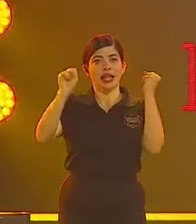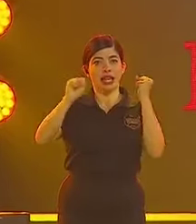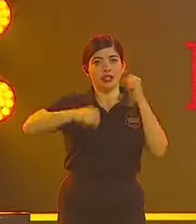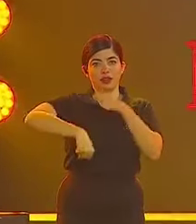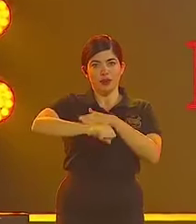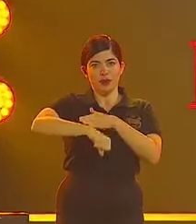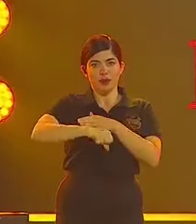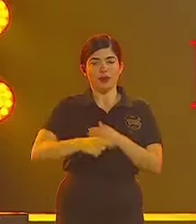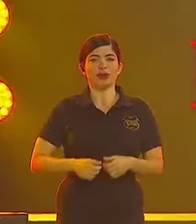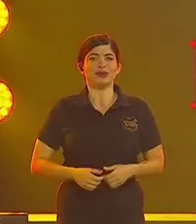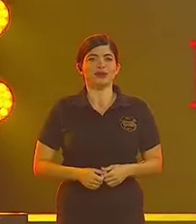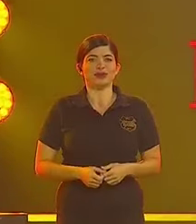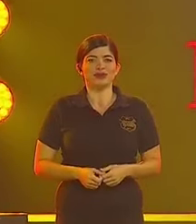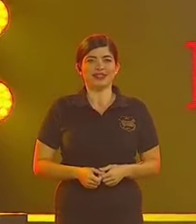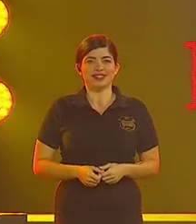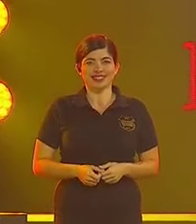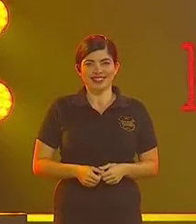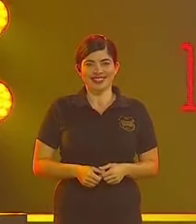Fútbol.